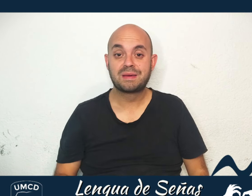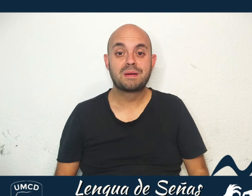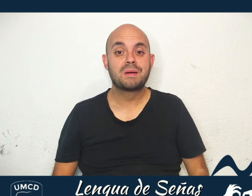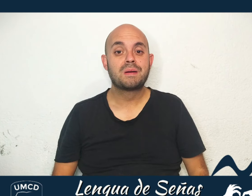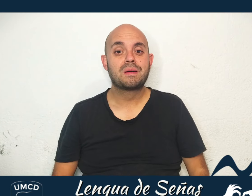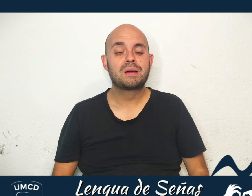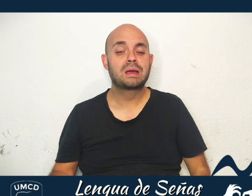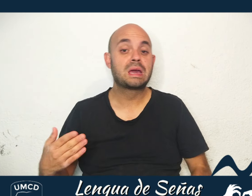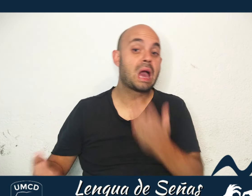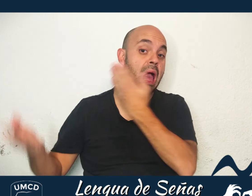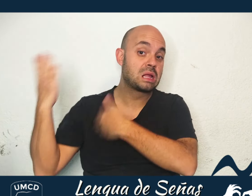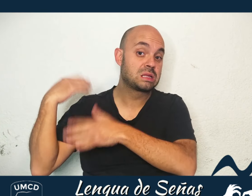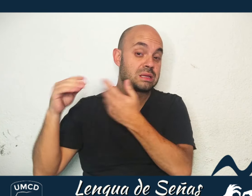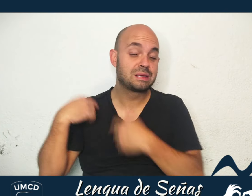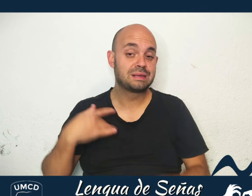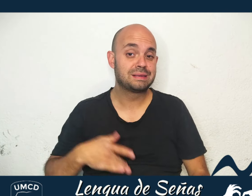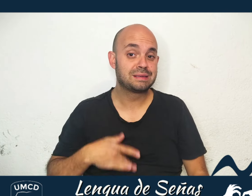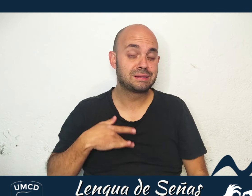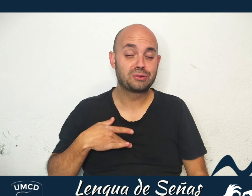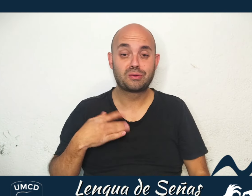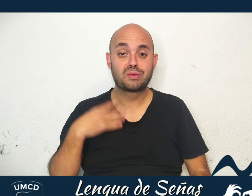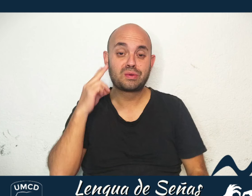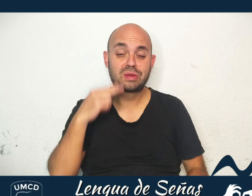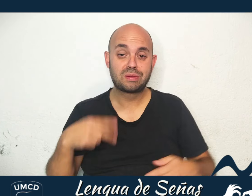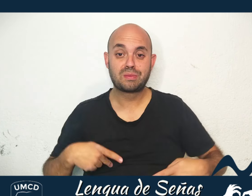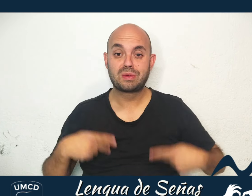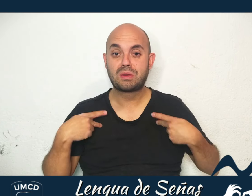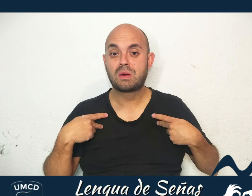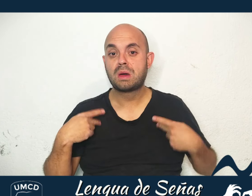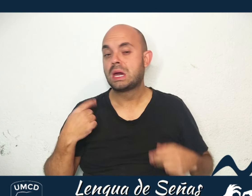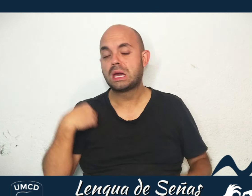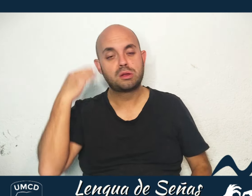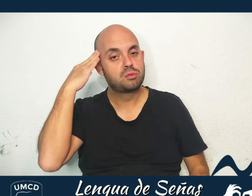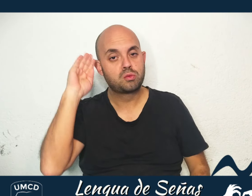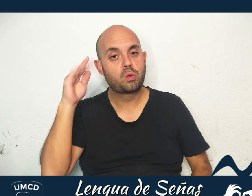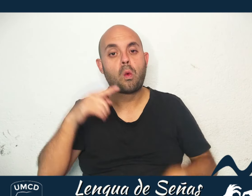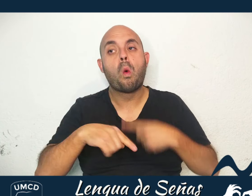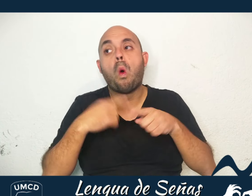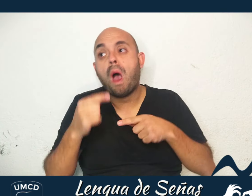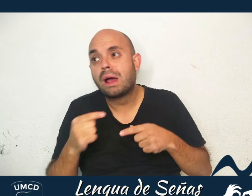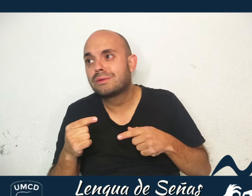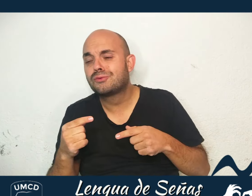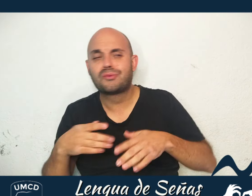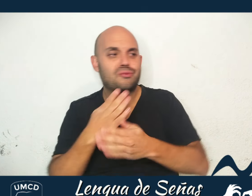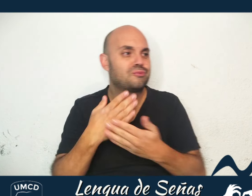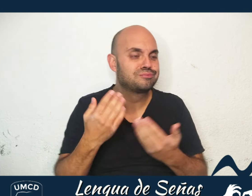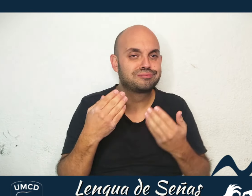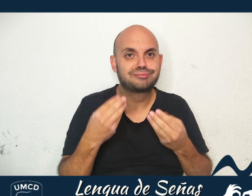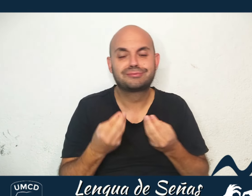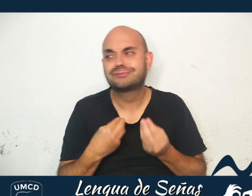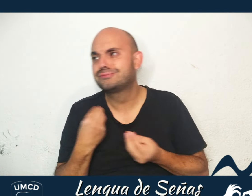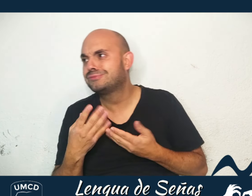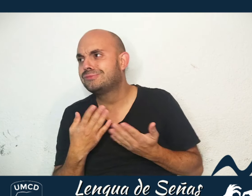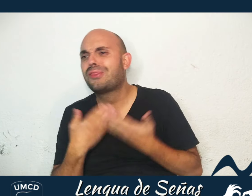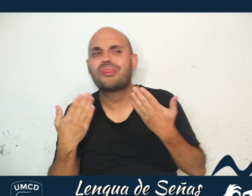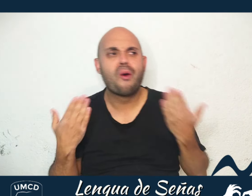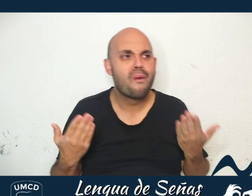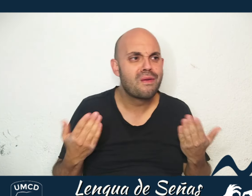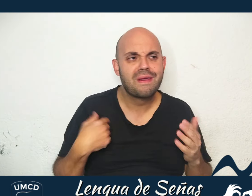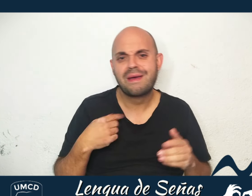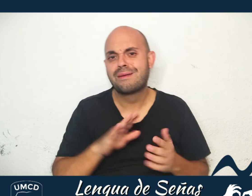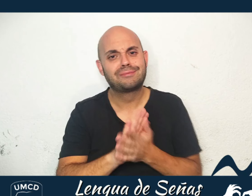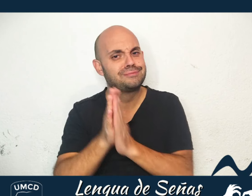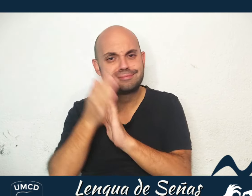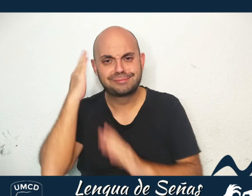la carta, había vivido. Ahora exactamente no nos dice en dónde él se había encontrado cuando había visto esta visión. Y él